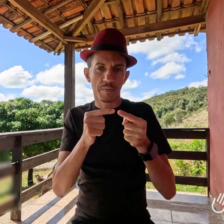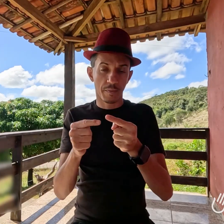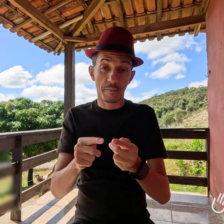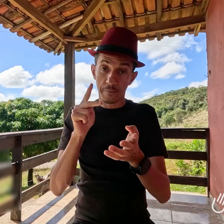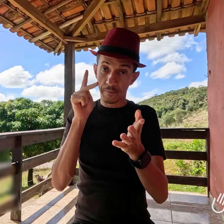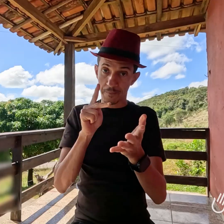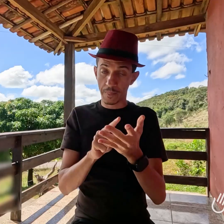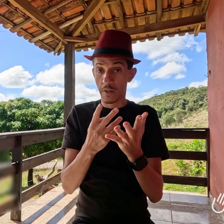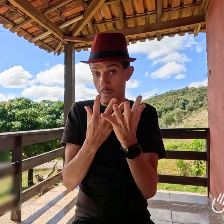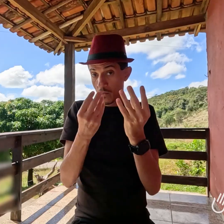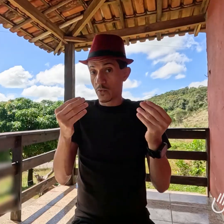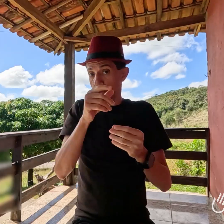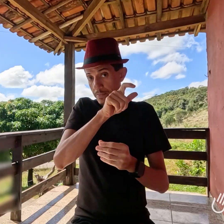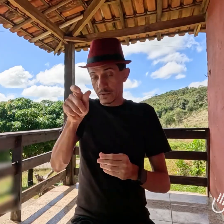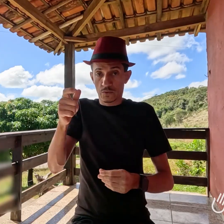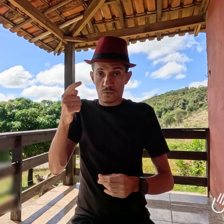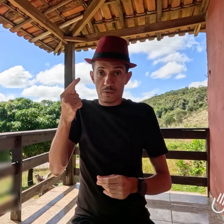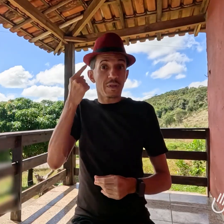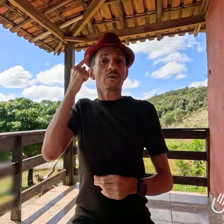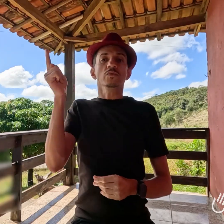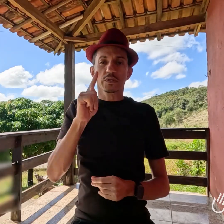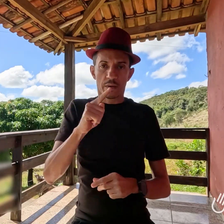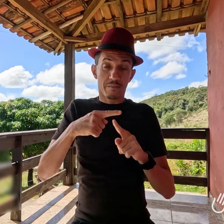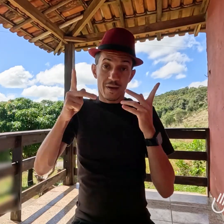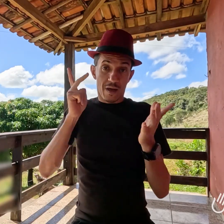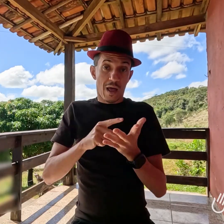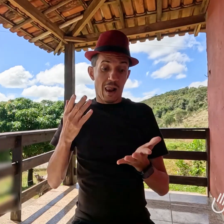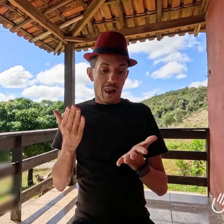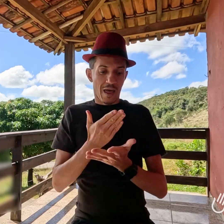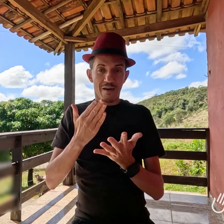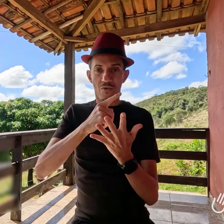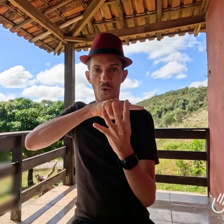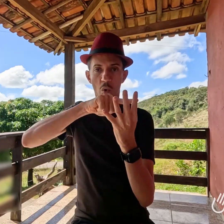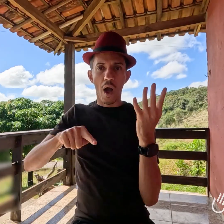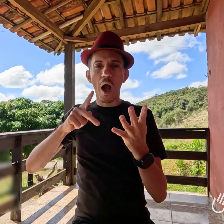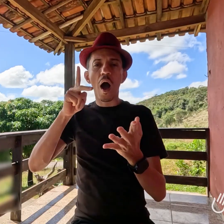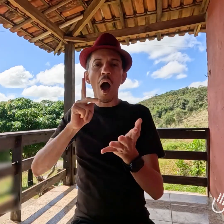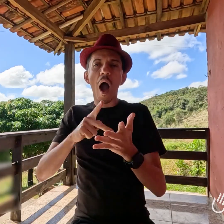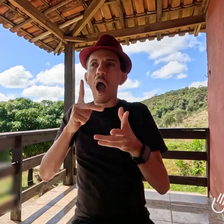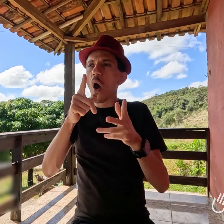a compreender e aproveitar com mais profundidade os outros livros.